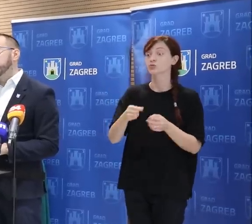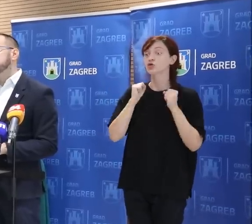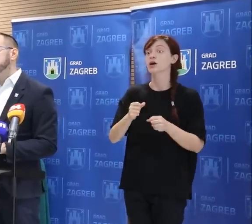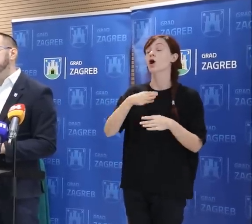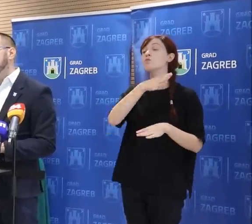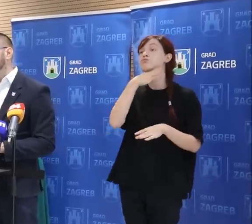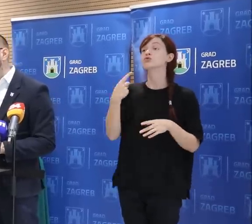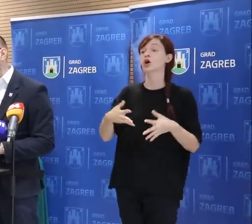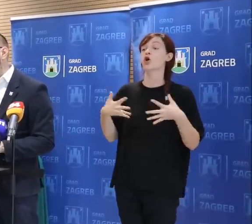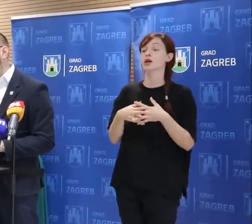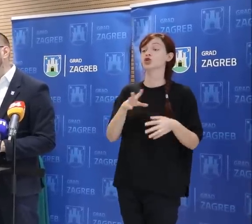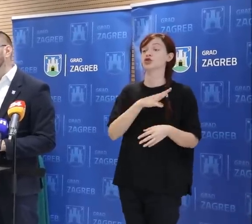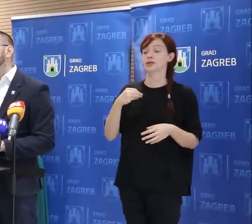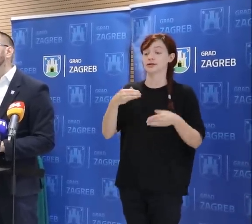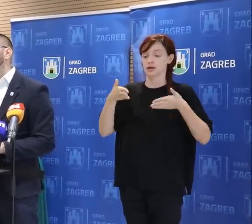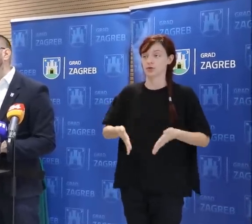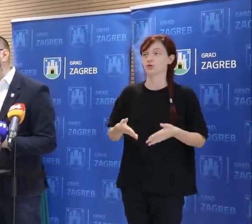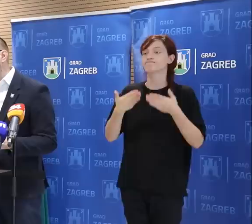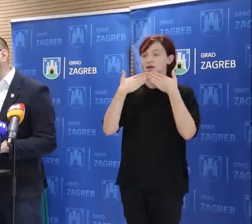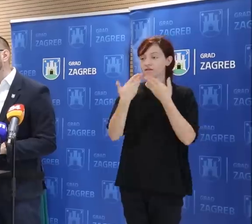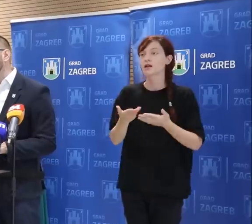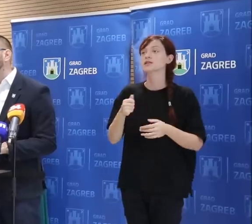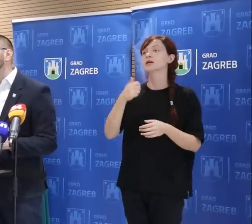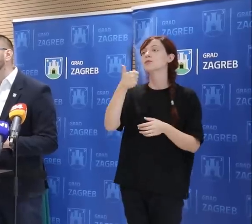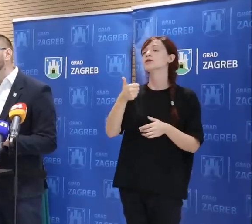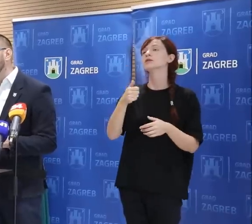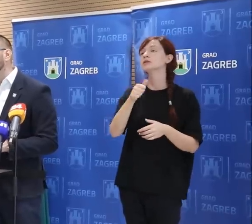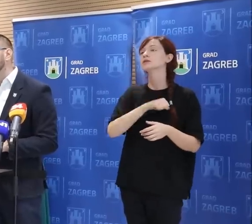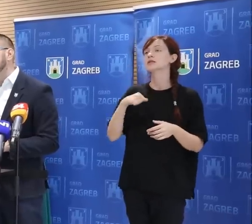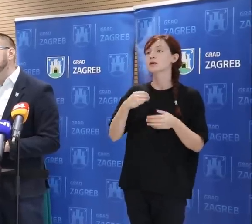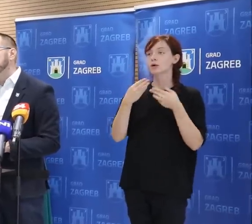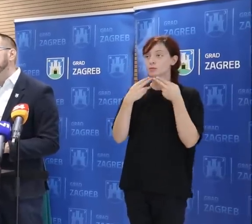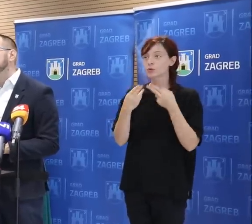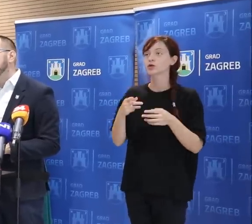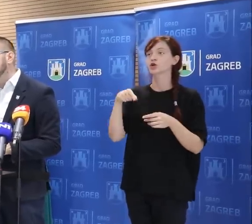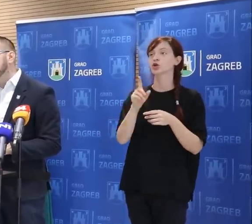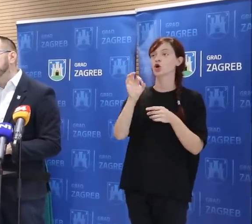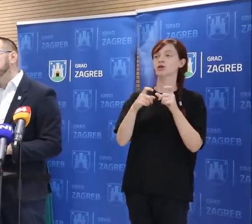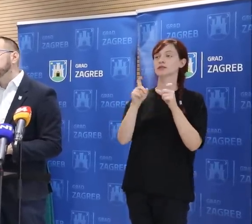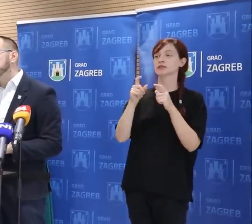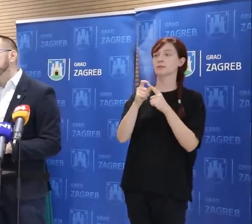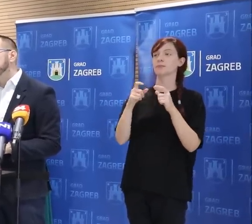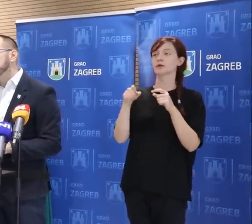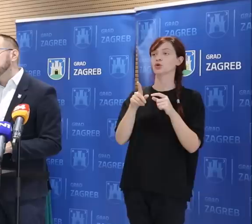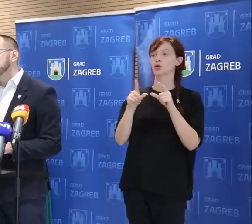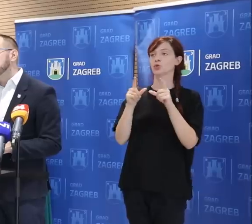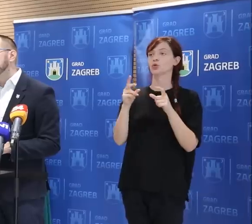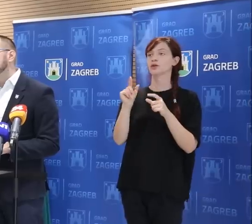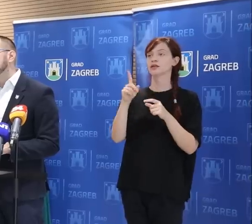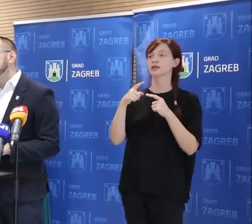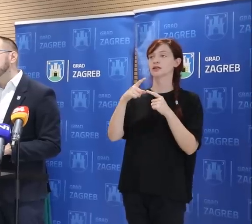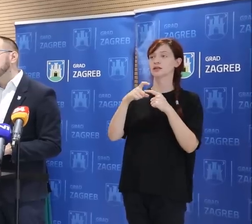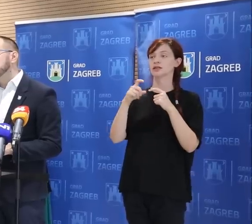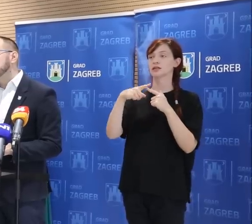Zagreba? Okay, sad, eto, hvala vam. Hvala vam i molim vas samo konkretan odgovor. Josip Juretić, znači medije emisija Konflikt,